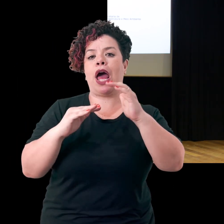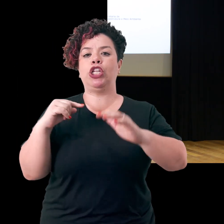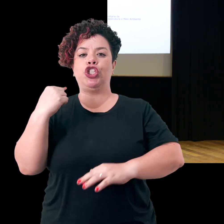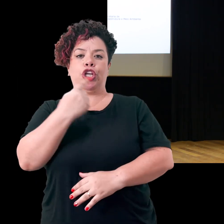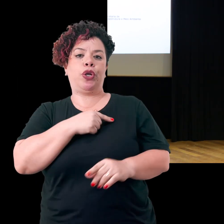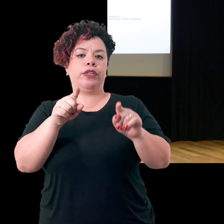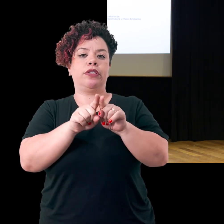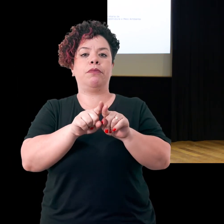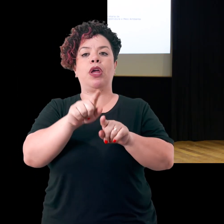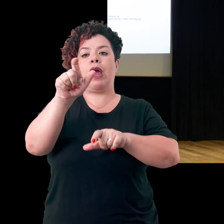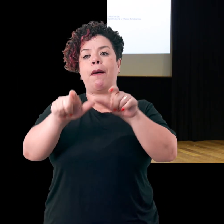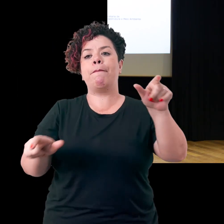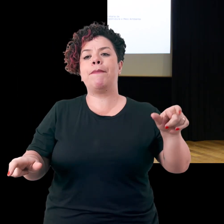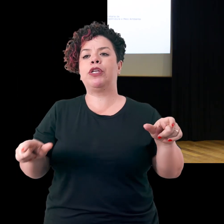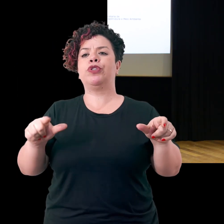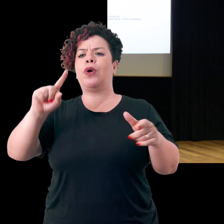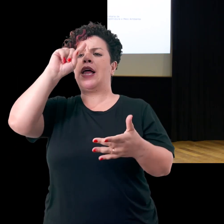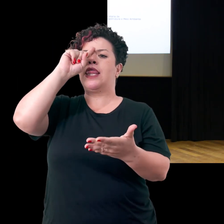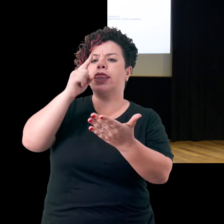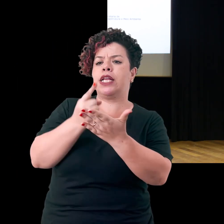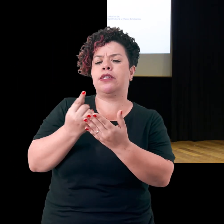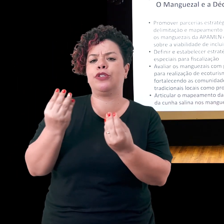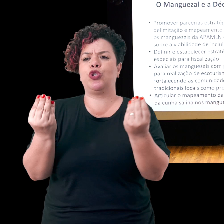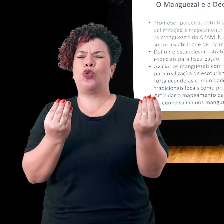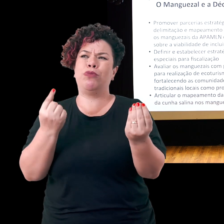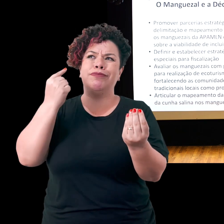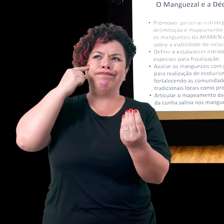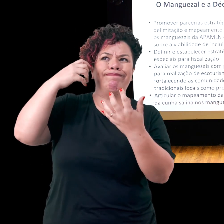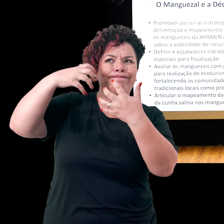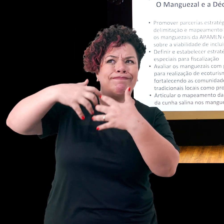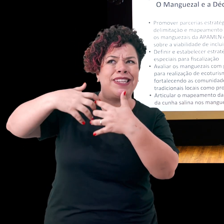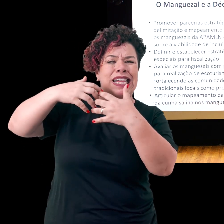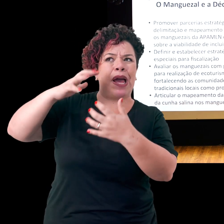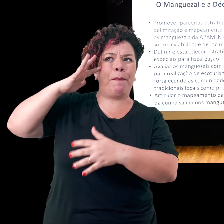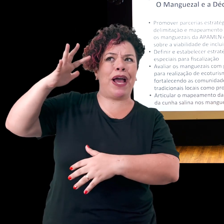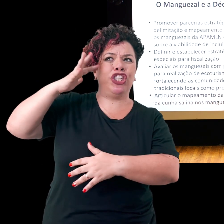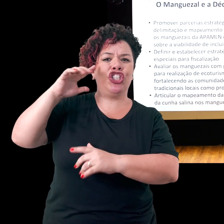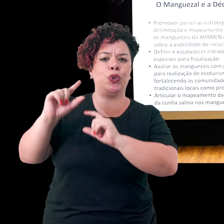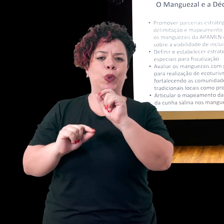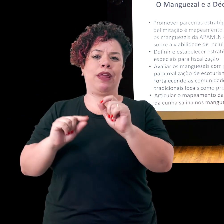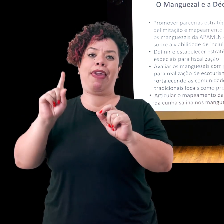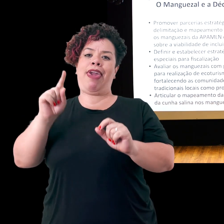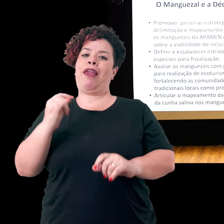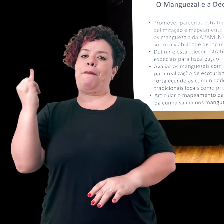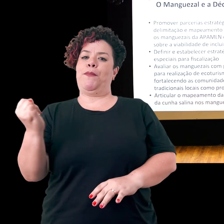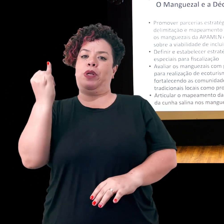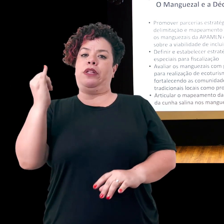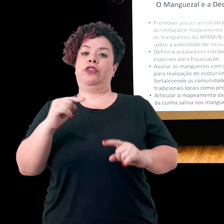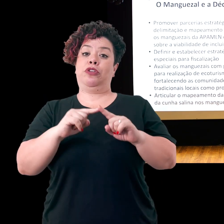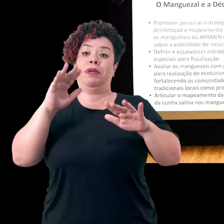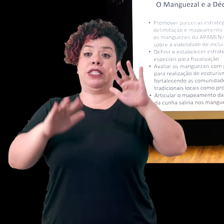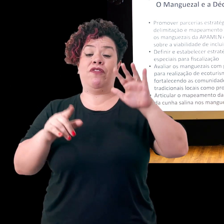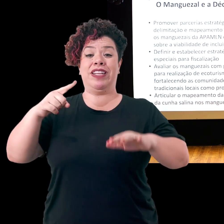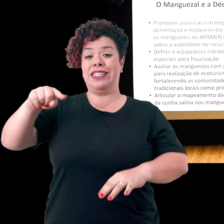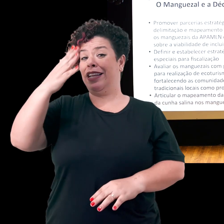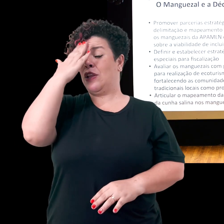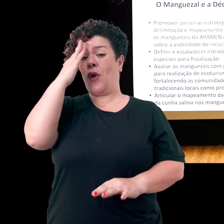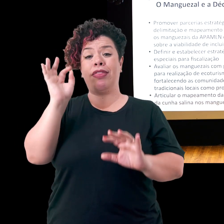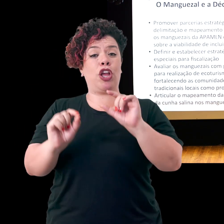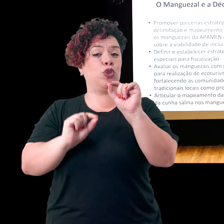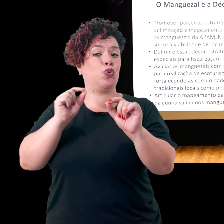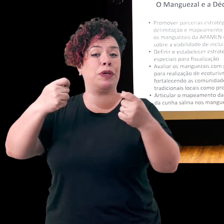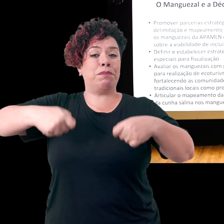tomador de decisão eventualmente pensa que seria relevante, sendo que, na verdade, talvez o tomador de decisão não tenha clareza do que